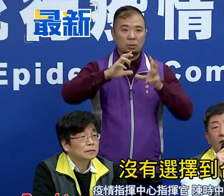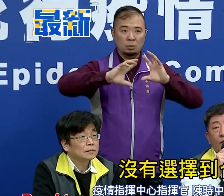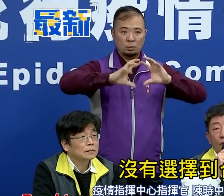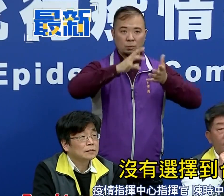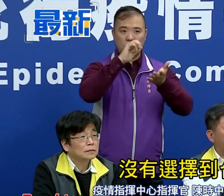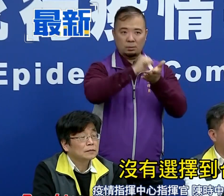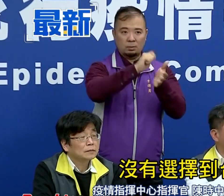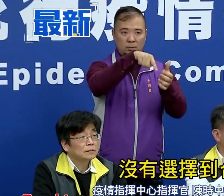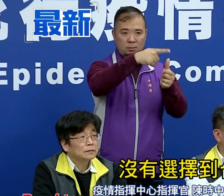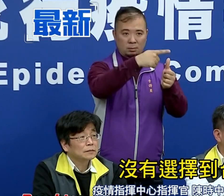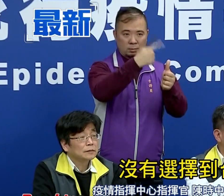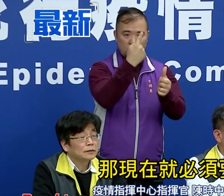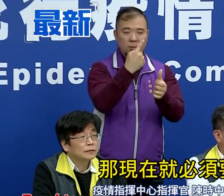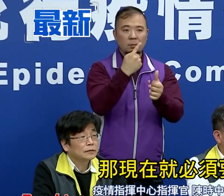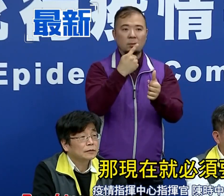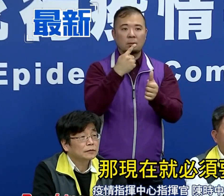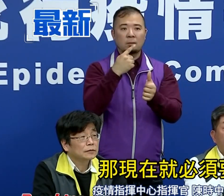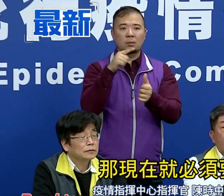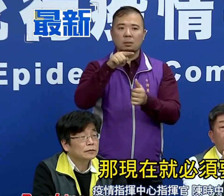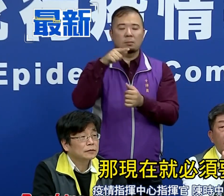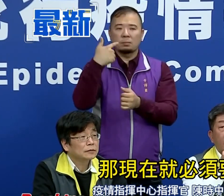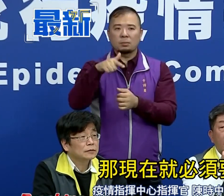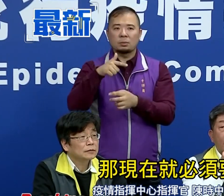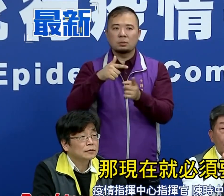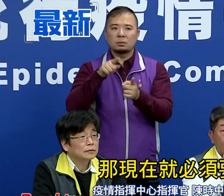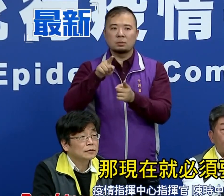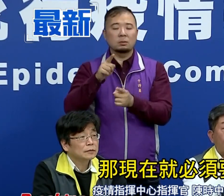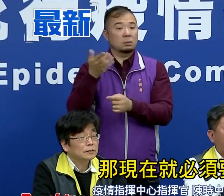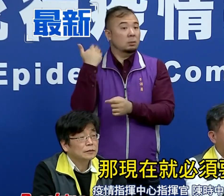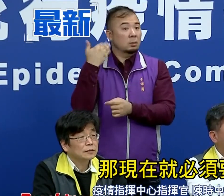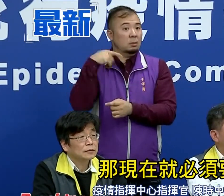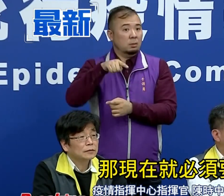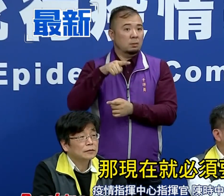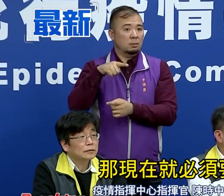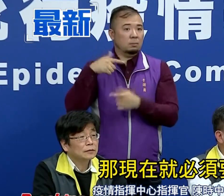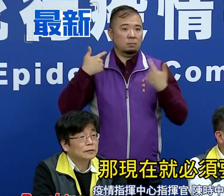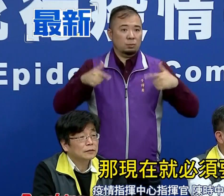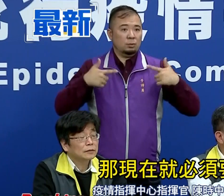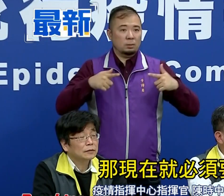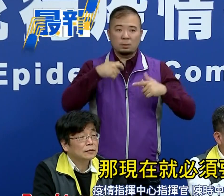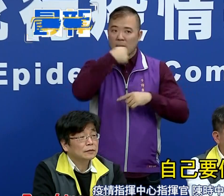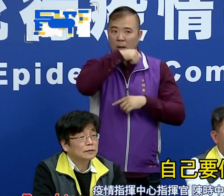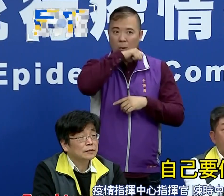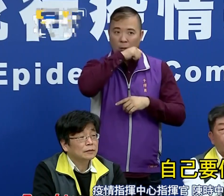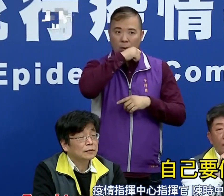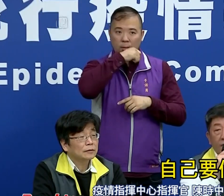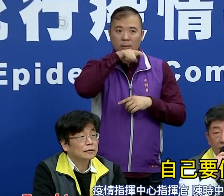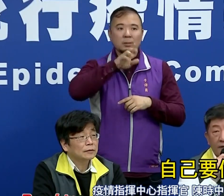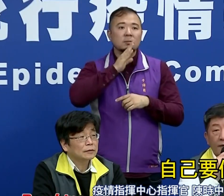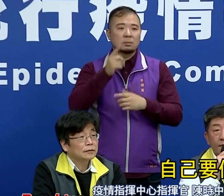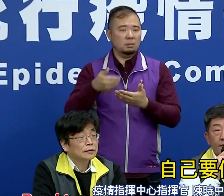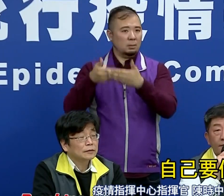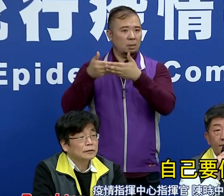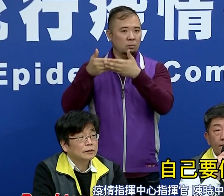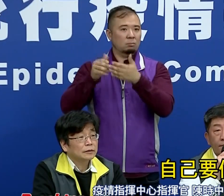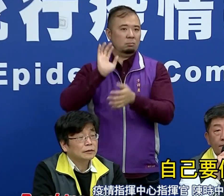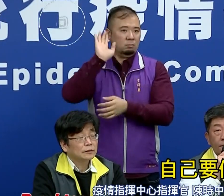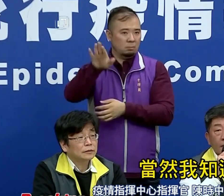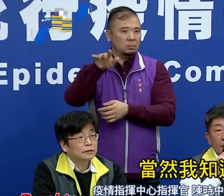台湾的国籍，那现在就必须要自己做安排，自己要做承